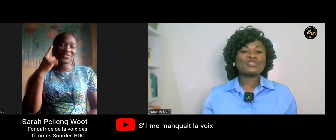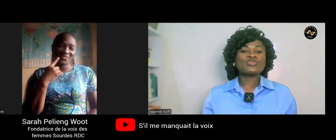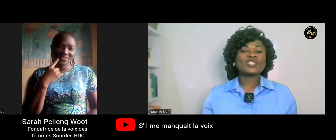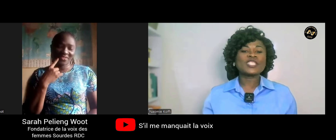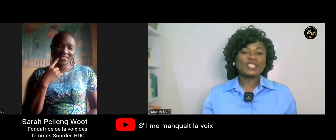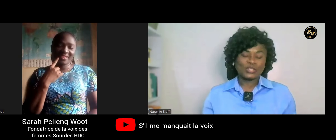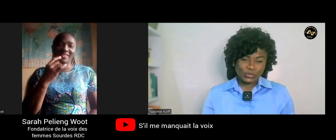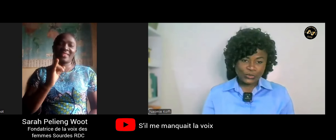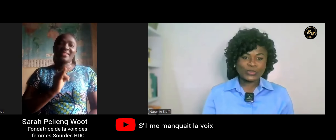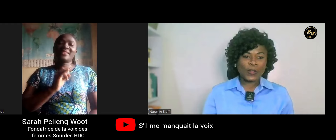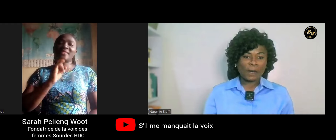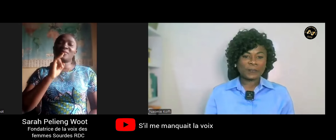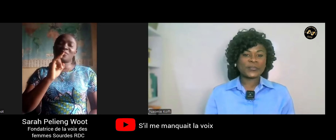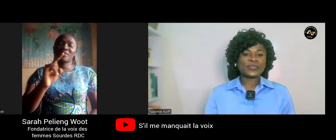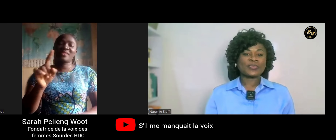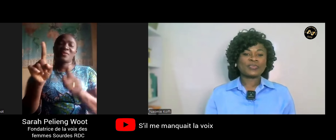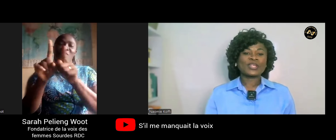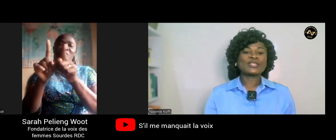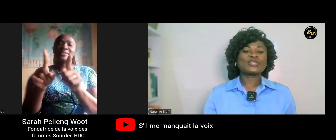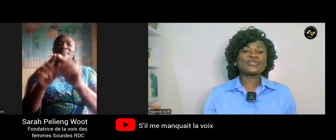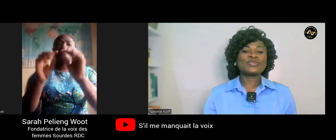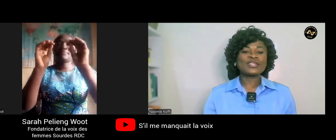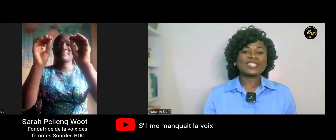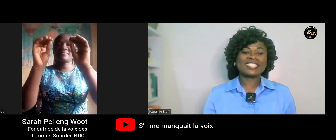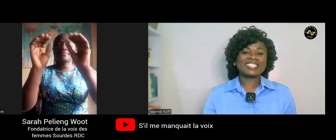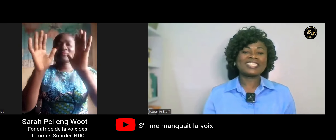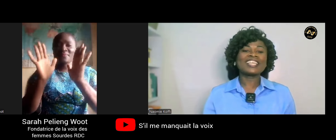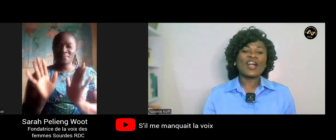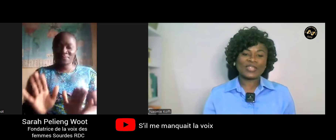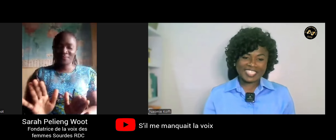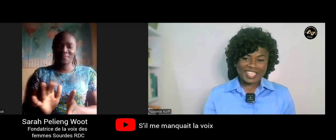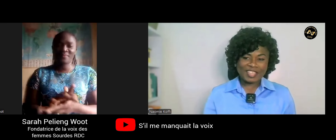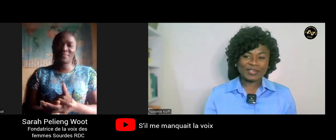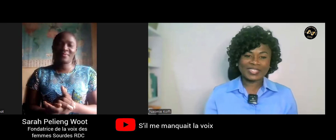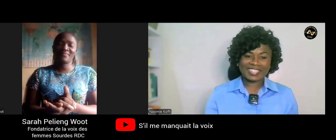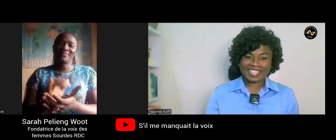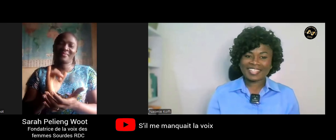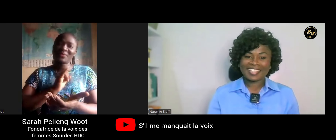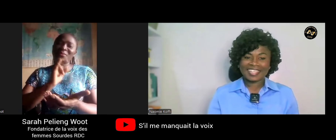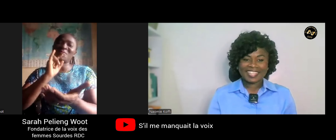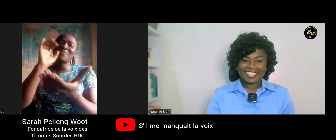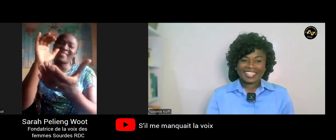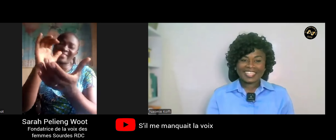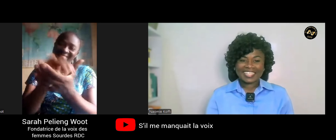Je suis sourde. Je suis aussi enseignante.